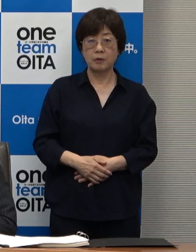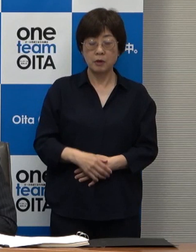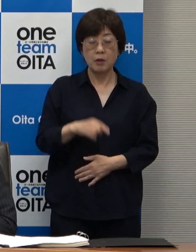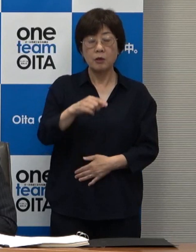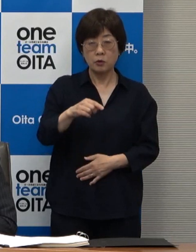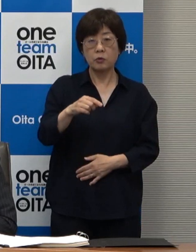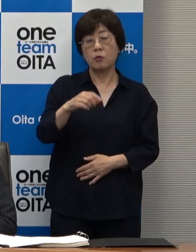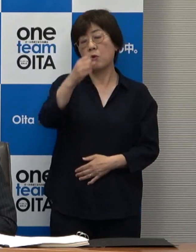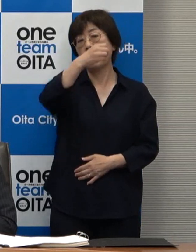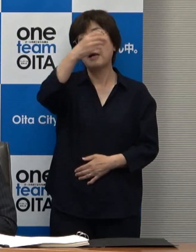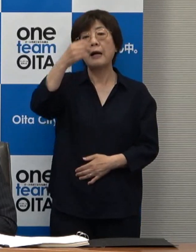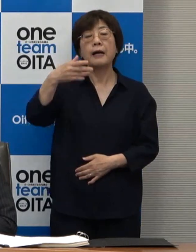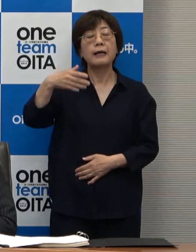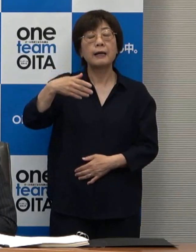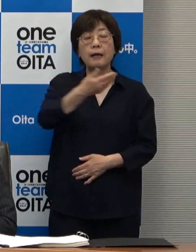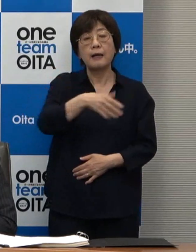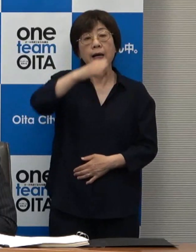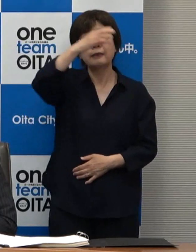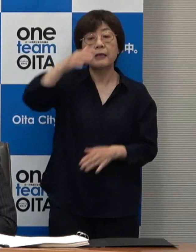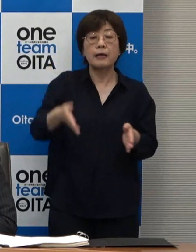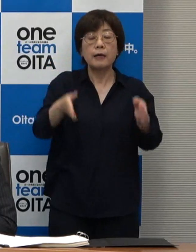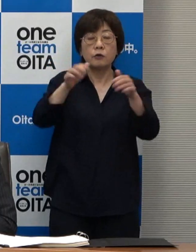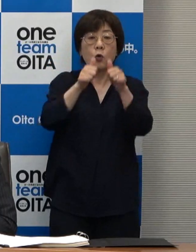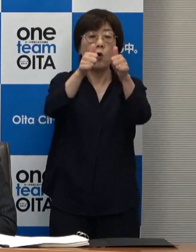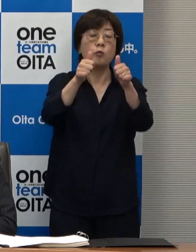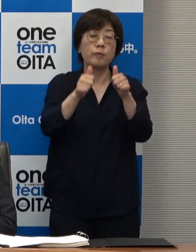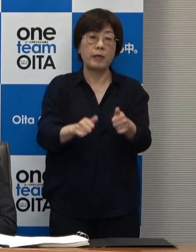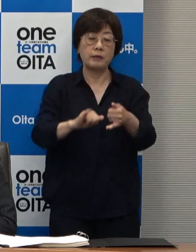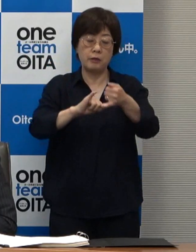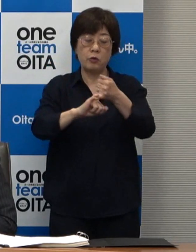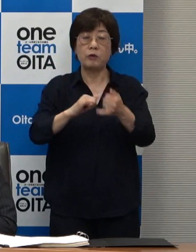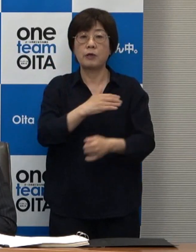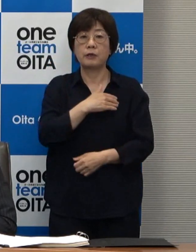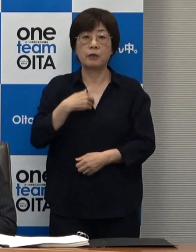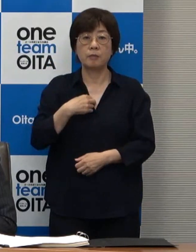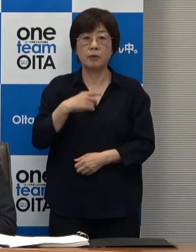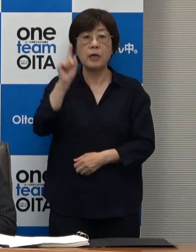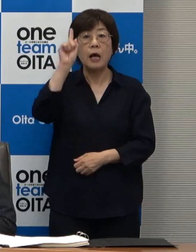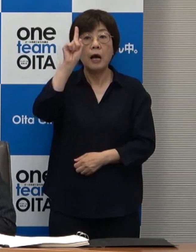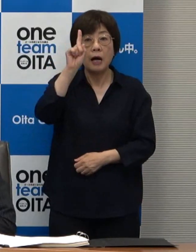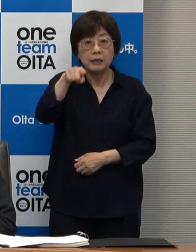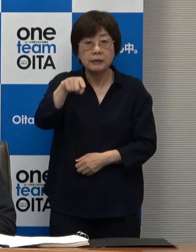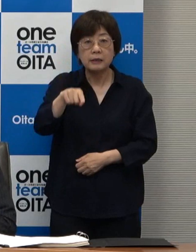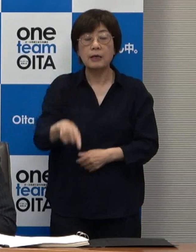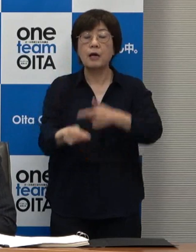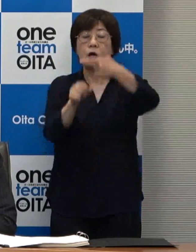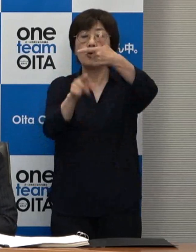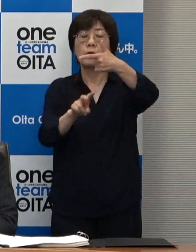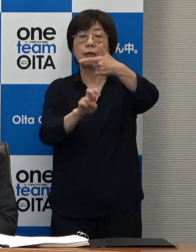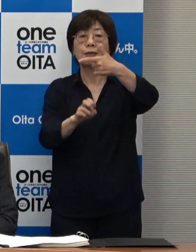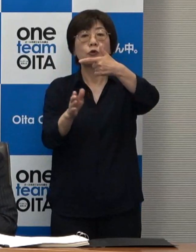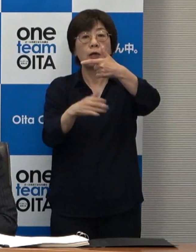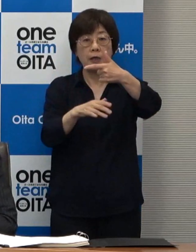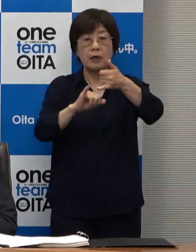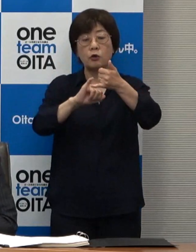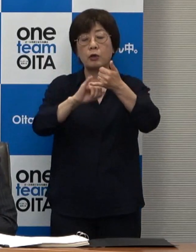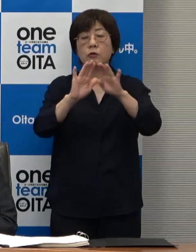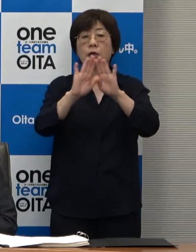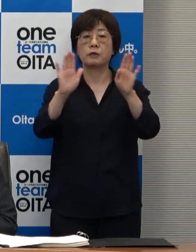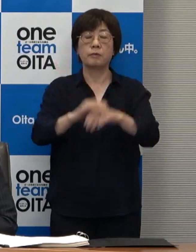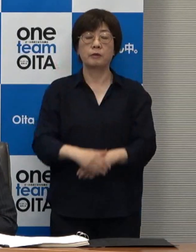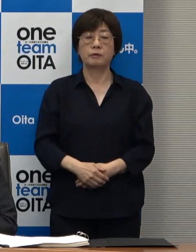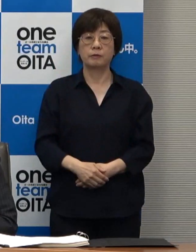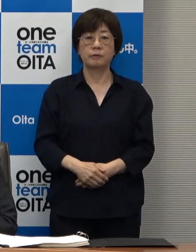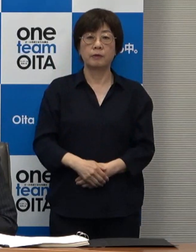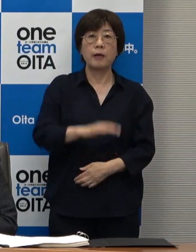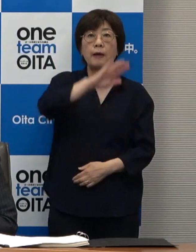からネット予約できます。予約受付は明日に20日からです。天体